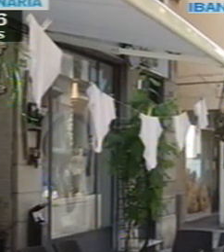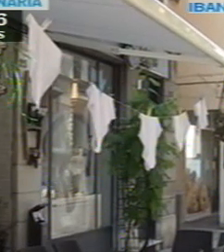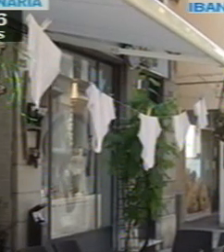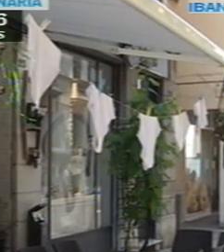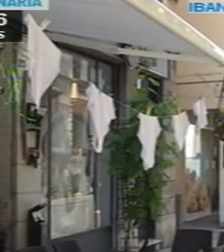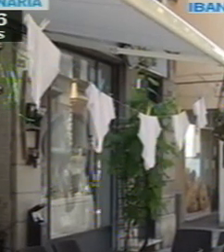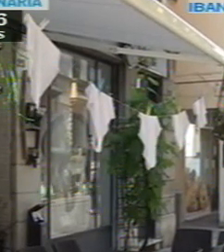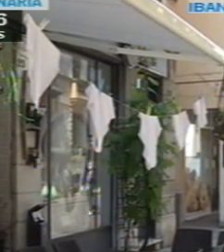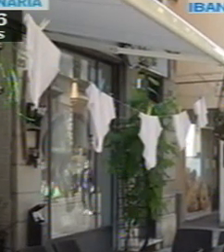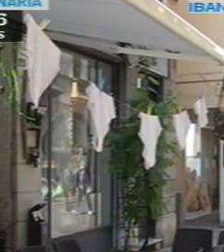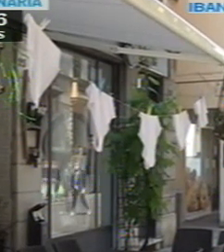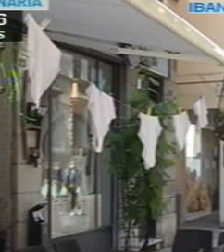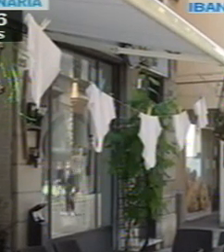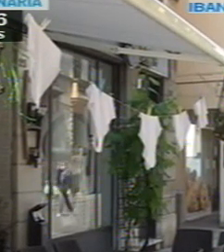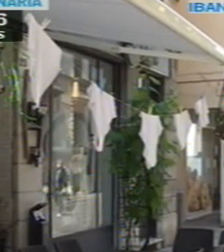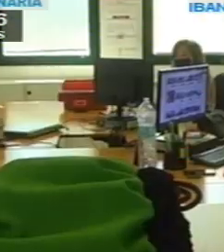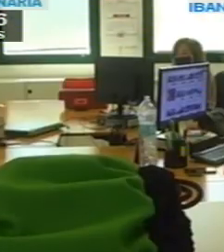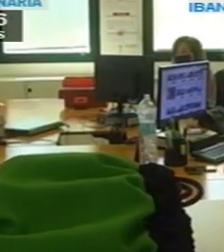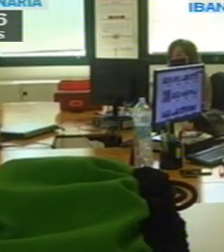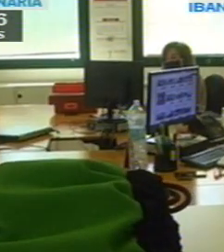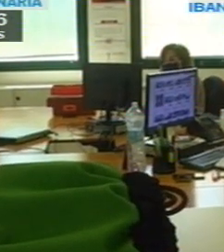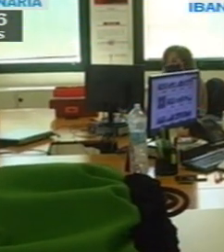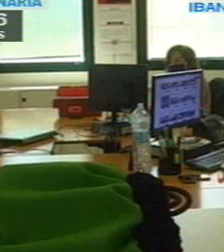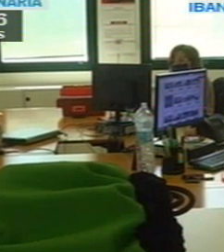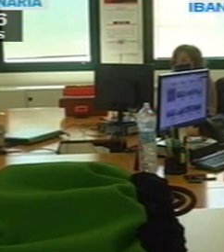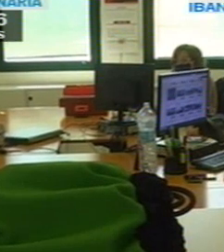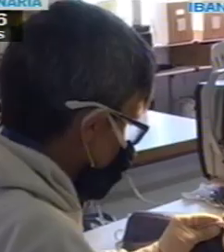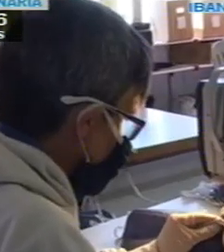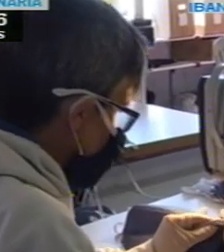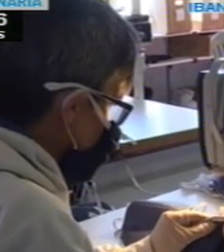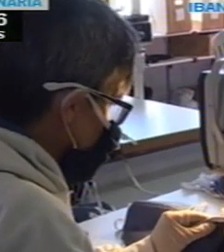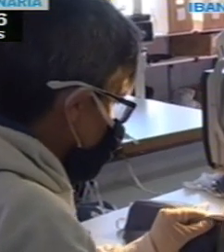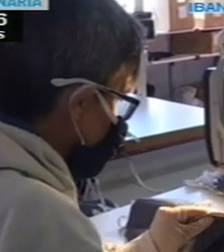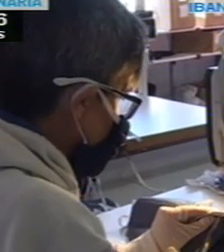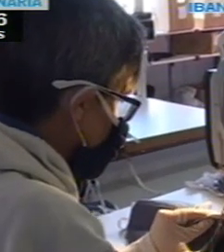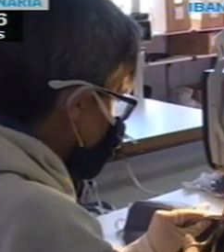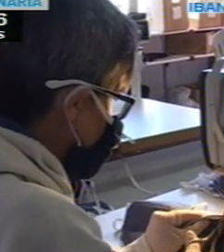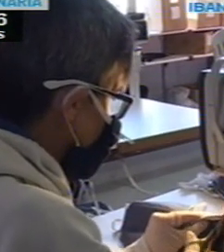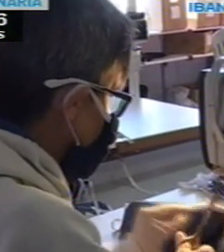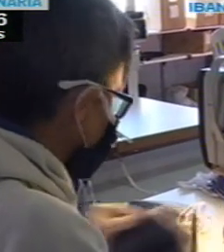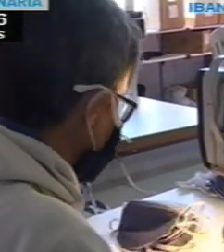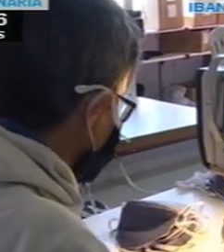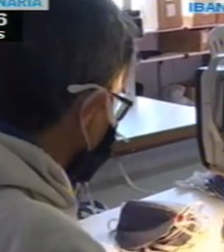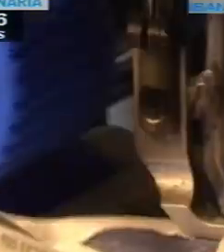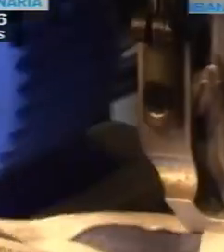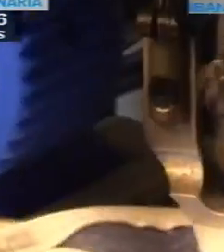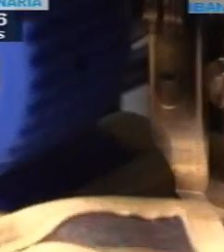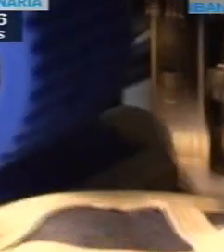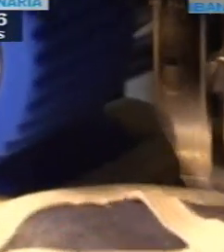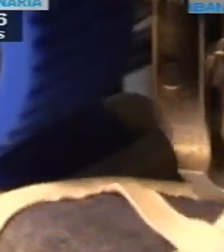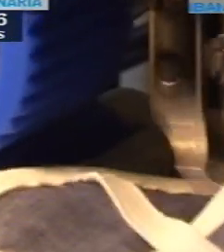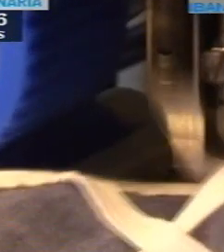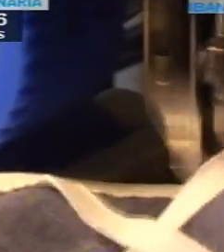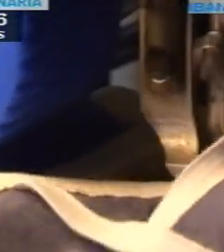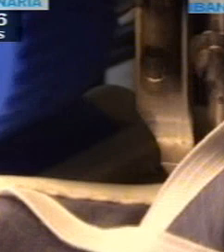commercianti e lavoratori. I dati elaborati da Confartigianato Vicenza su un campione di oltre 1.700 micro o piccole imprese, che occupano complessivamente più